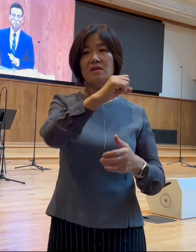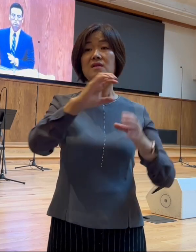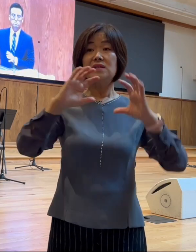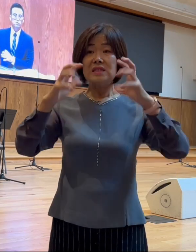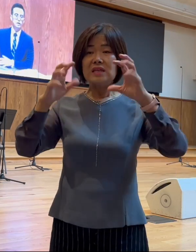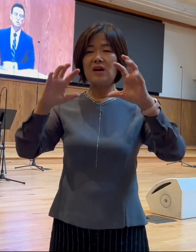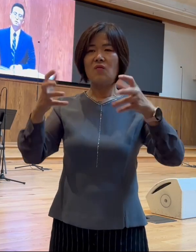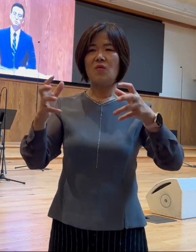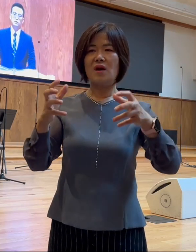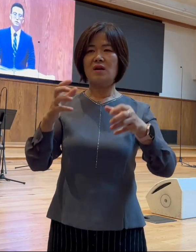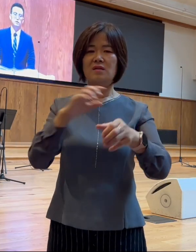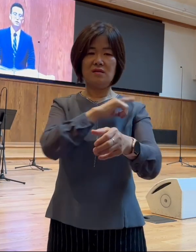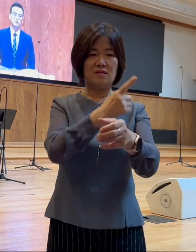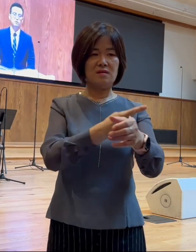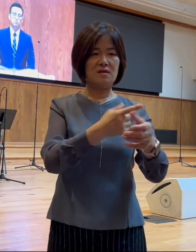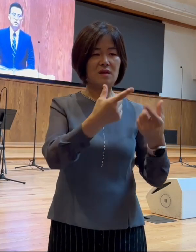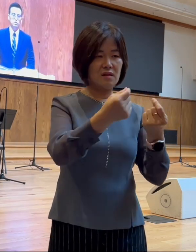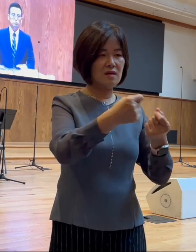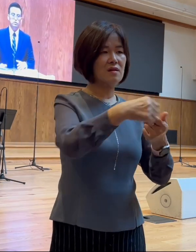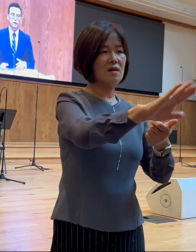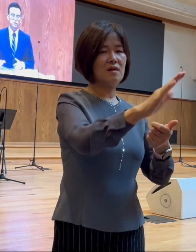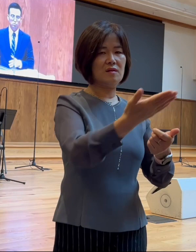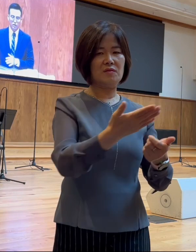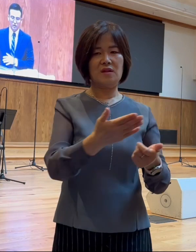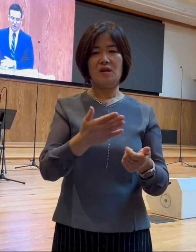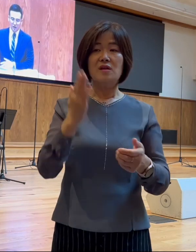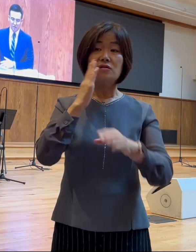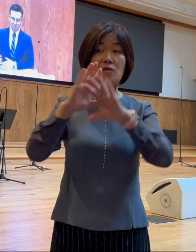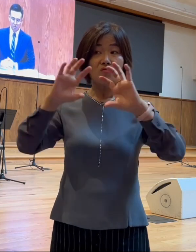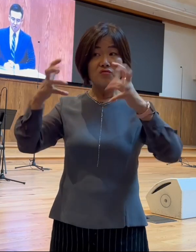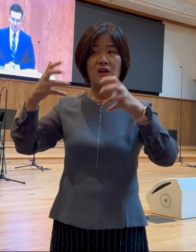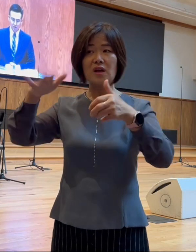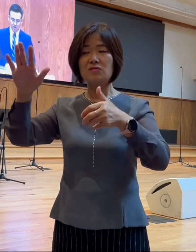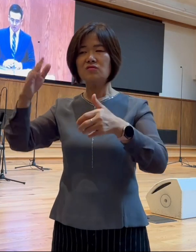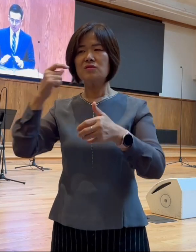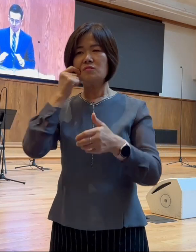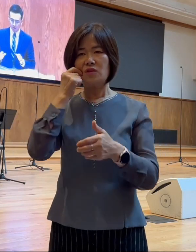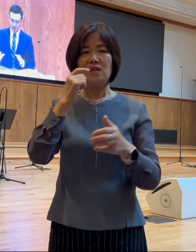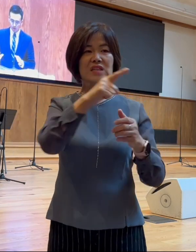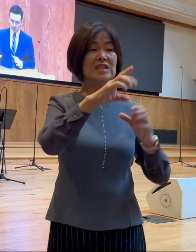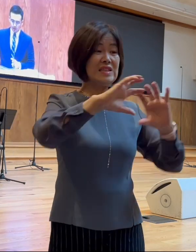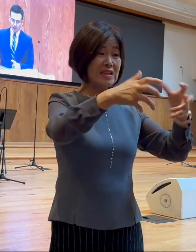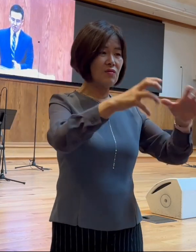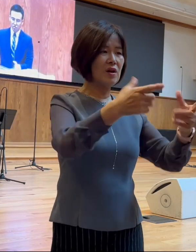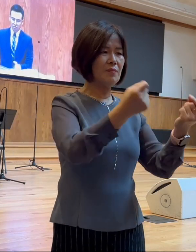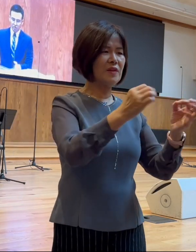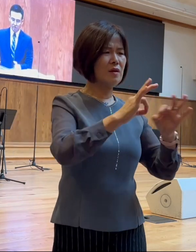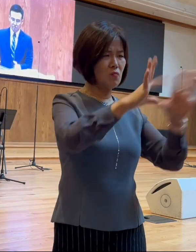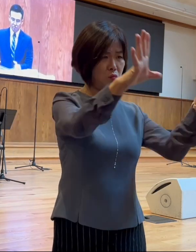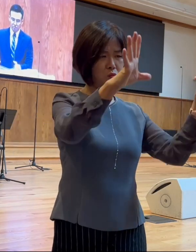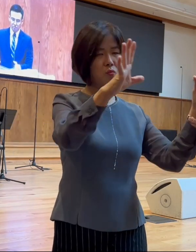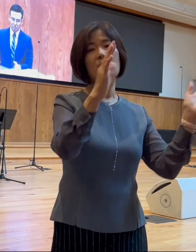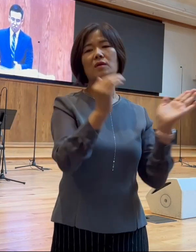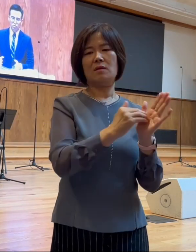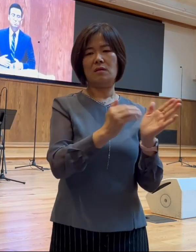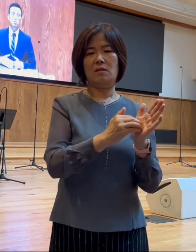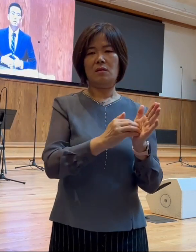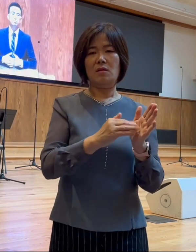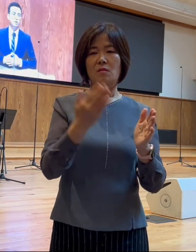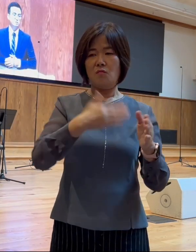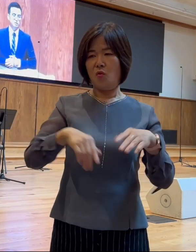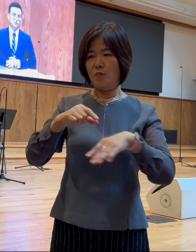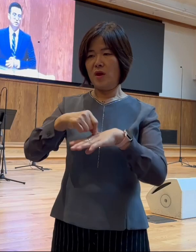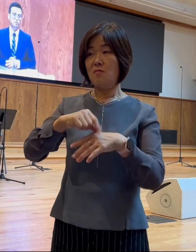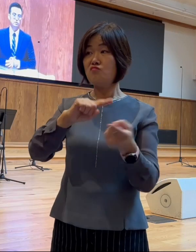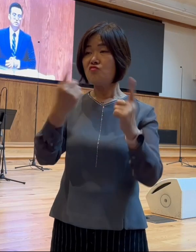세상과 운명을 같이 합니다. 우리가 천국에 가지고 갈 게 아닙니다. 이 세상과 함께 사라질 겁니다. 우리는 몸의